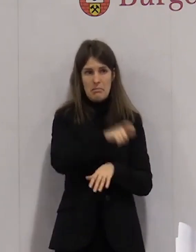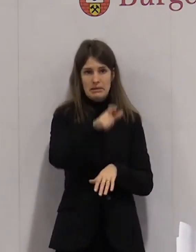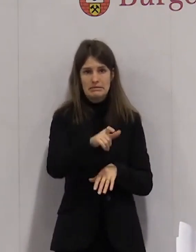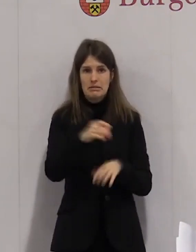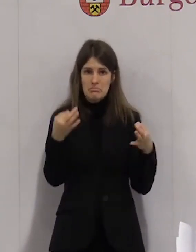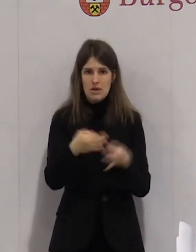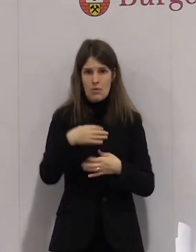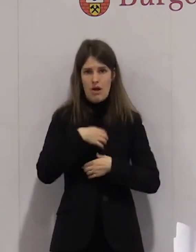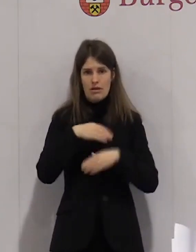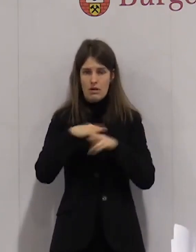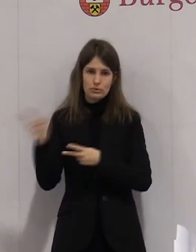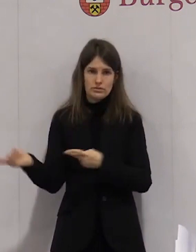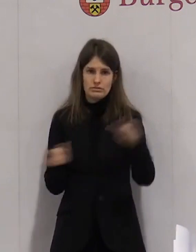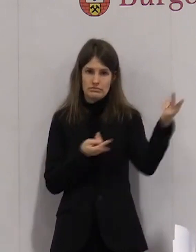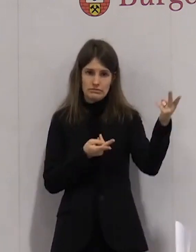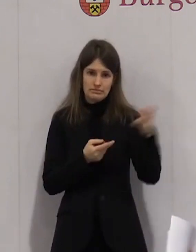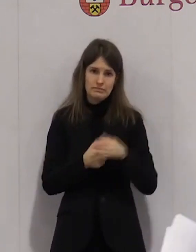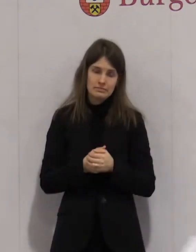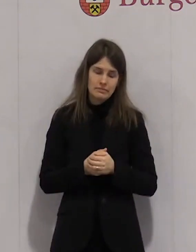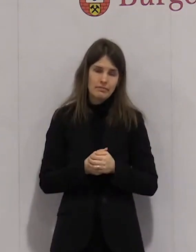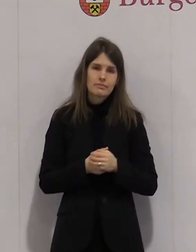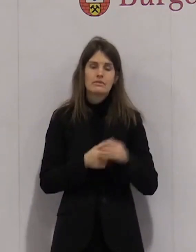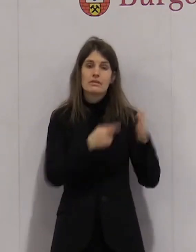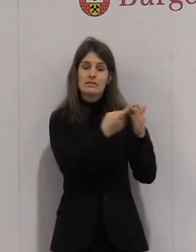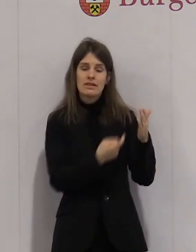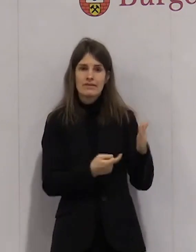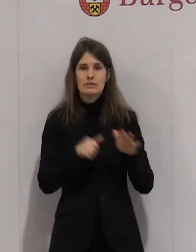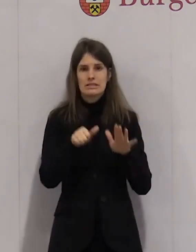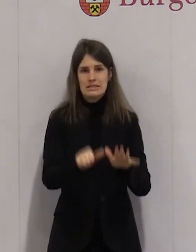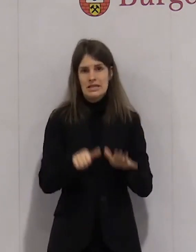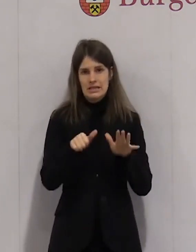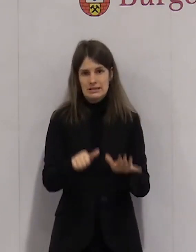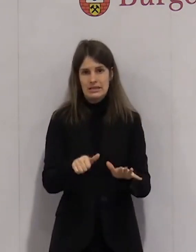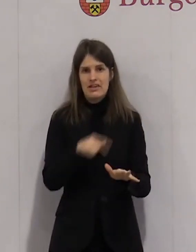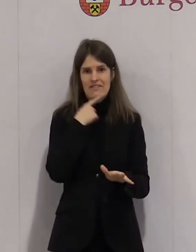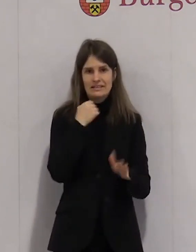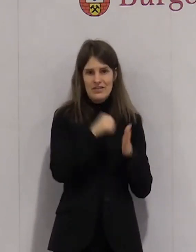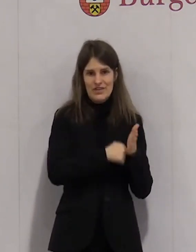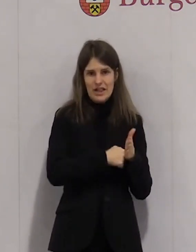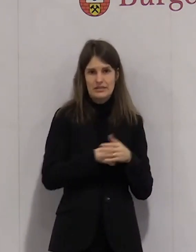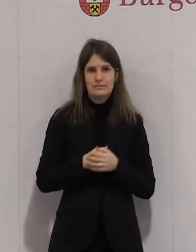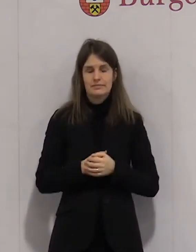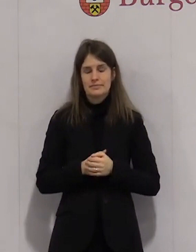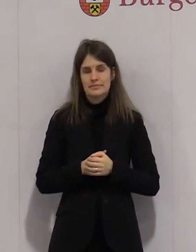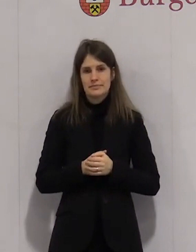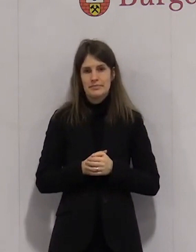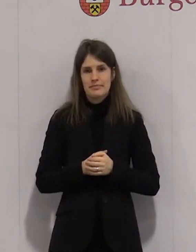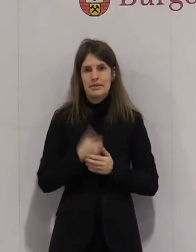bedürfen davon befinden sich 16 patienten passen krankenhaus